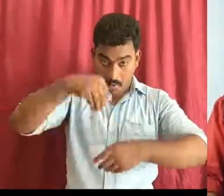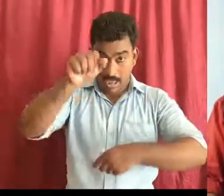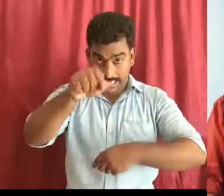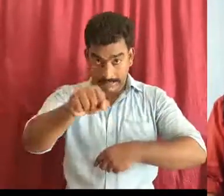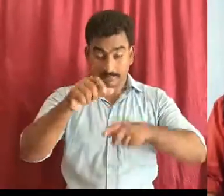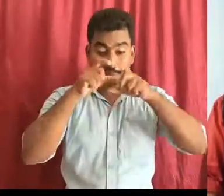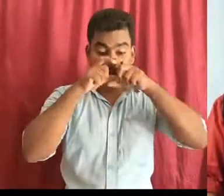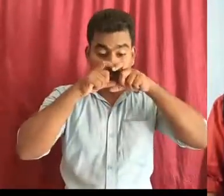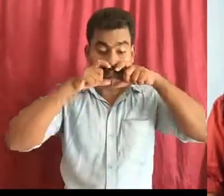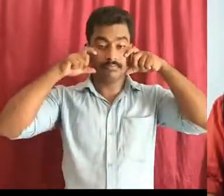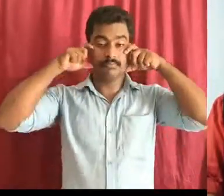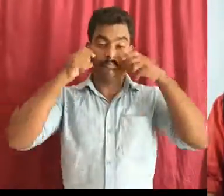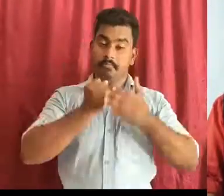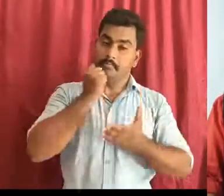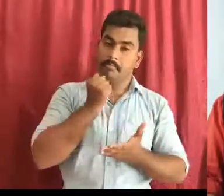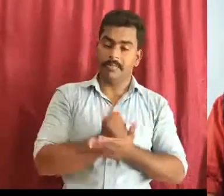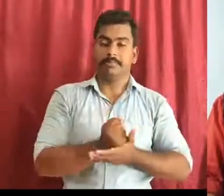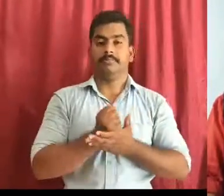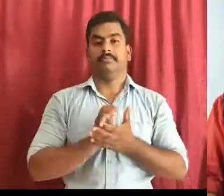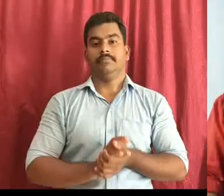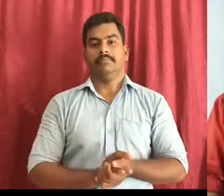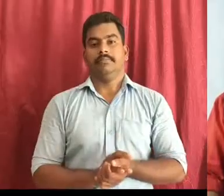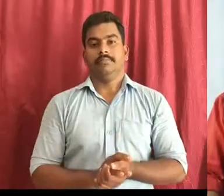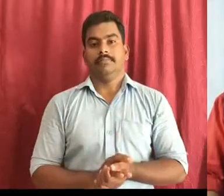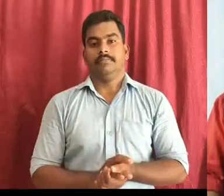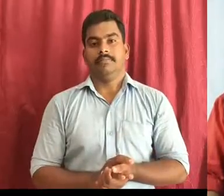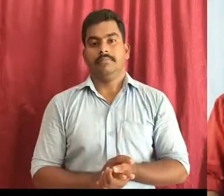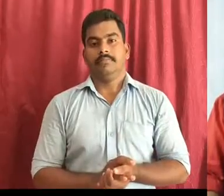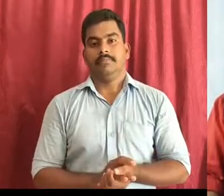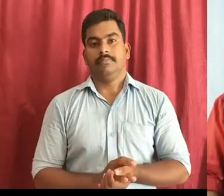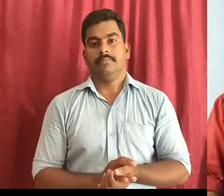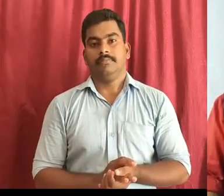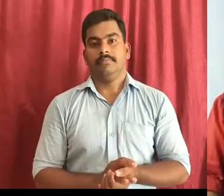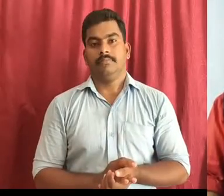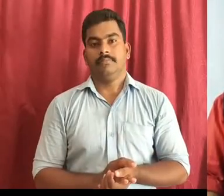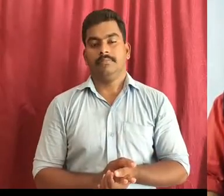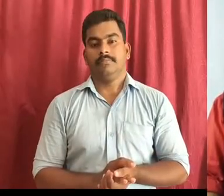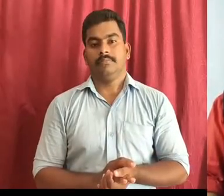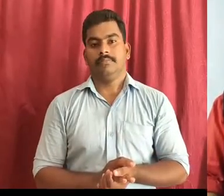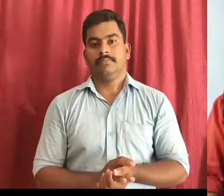പുറത്തിറങ്ങുമ്പോൾ നിർബന്ധമായും മുഖാവരണം ധരിക്കുക,